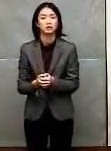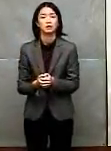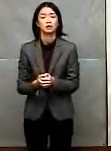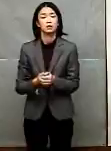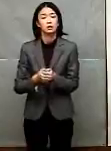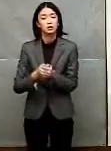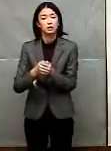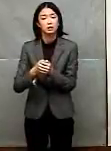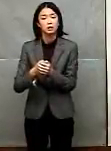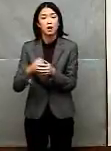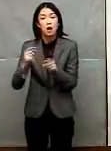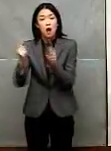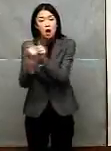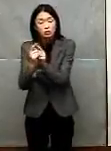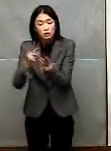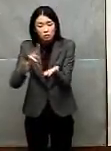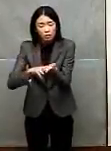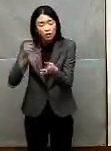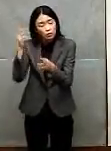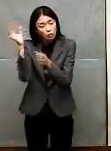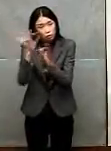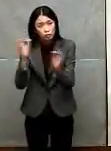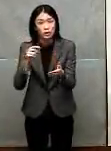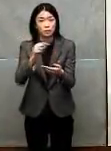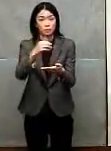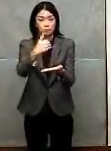うに、先ほどおっしゃってました。